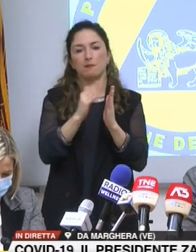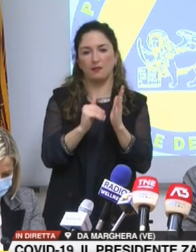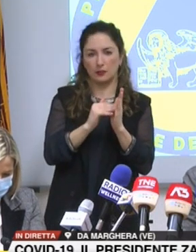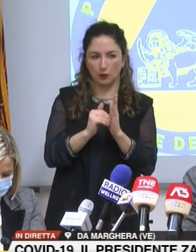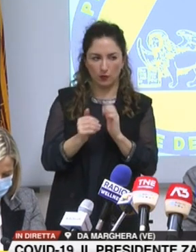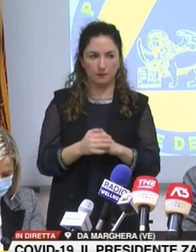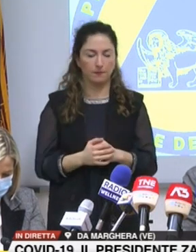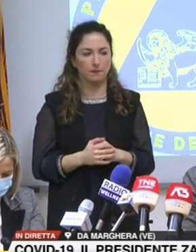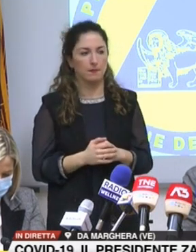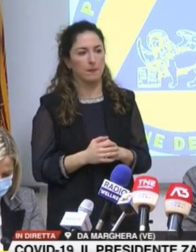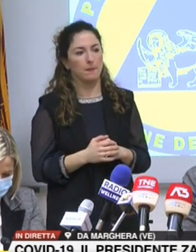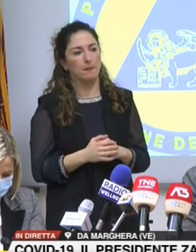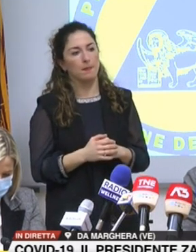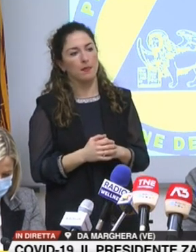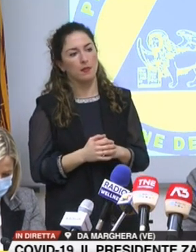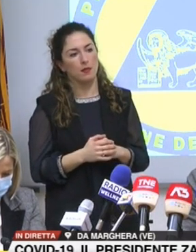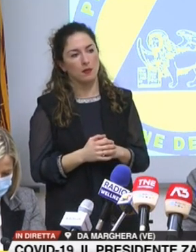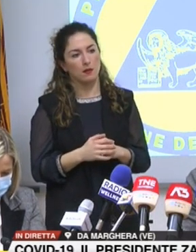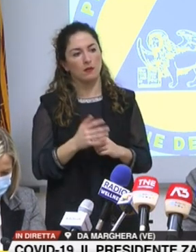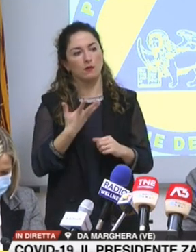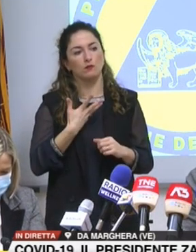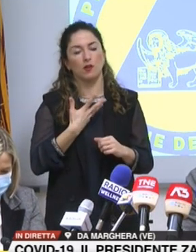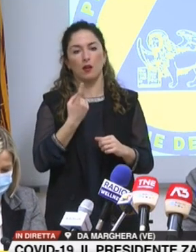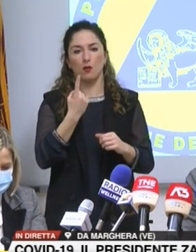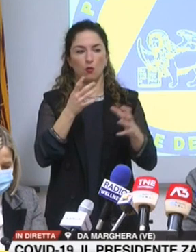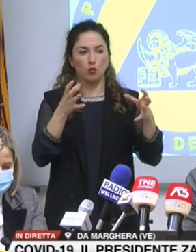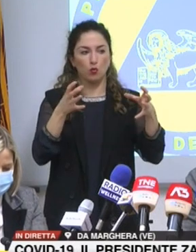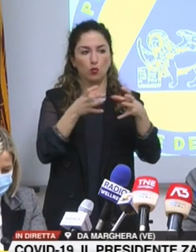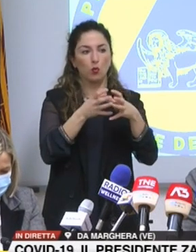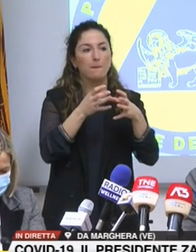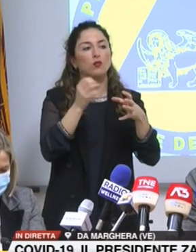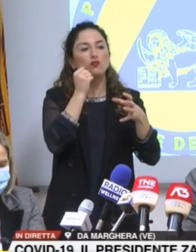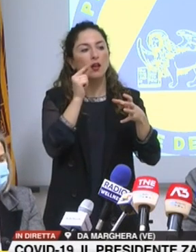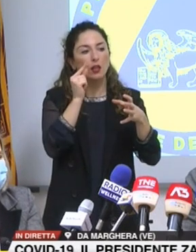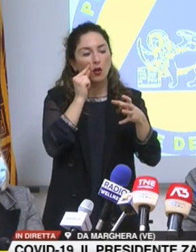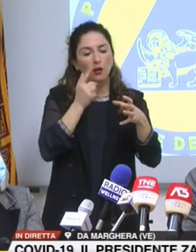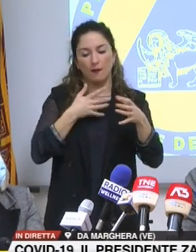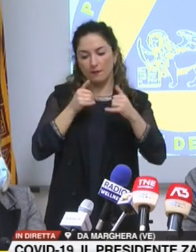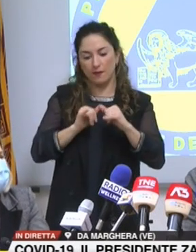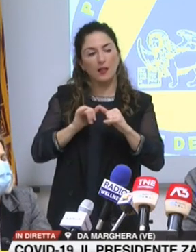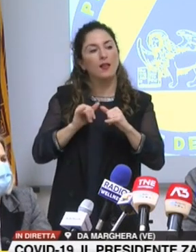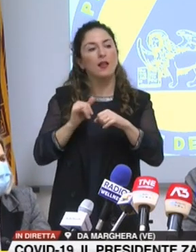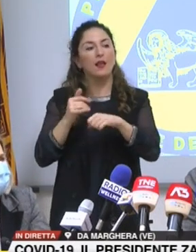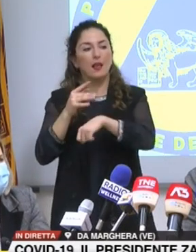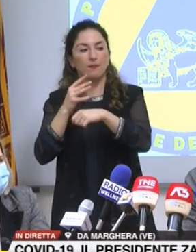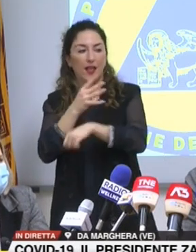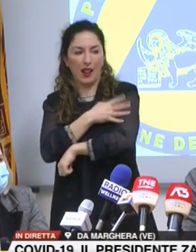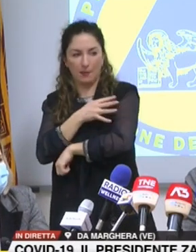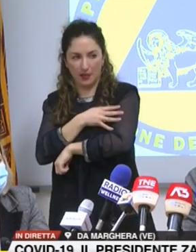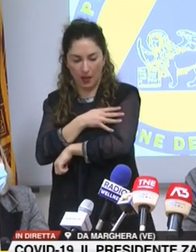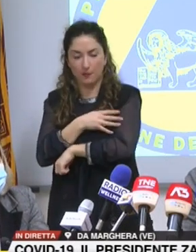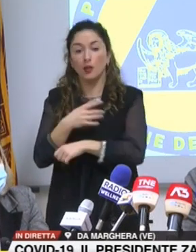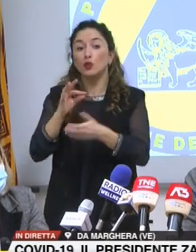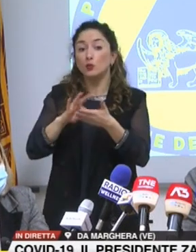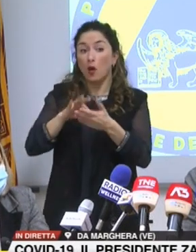Prego. Lettera di un gruppo di genitori che hanno i figlioli alle elementari. Sì. Nella scuola dell'obbligo,